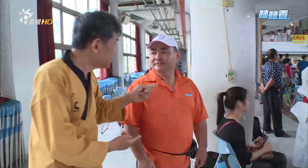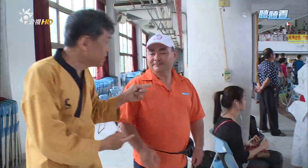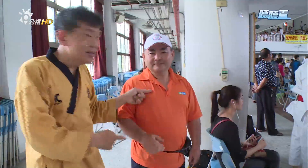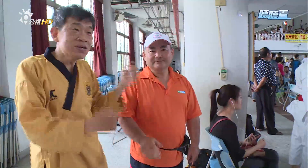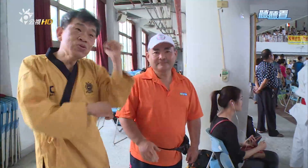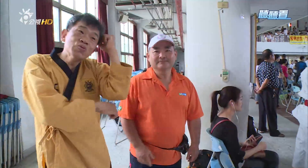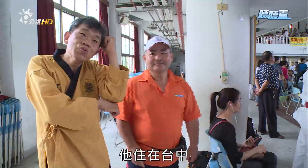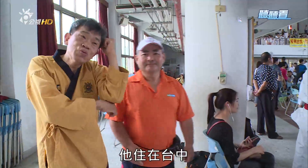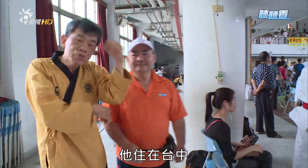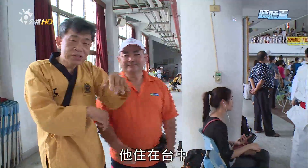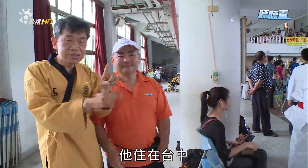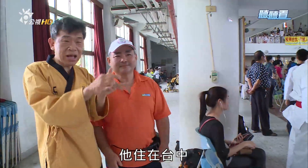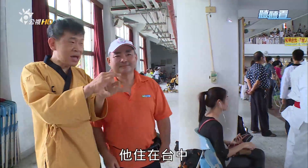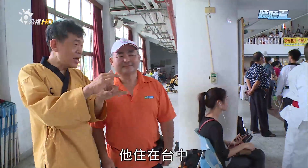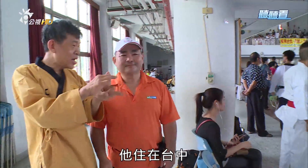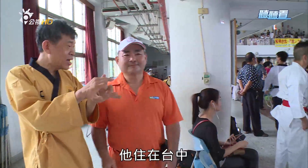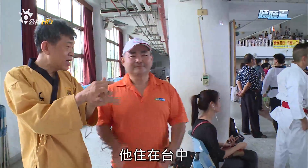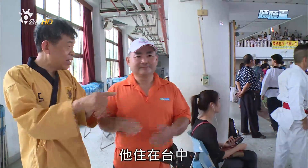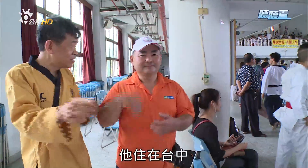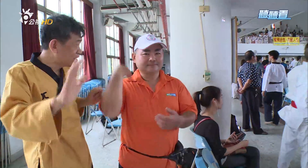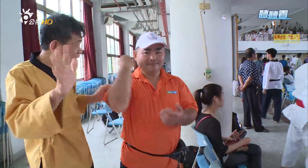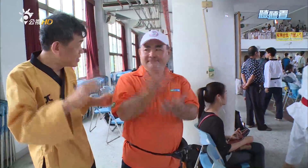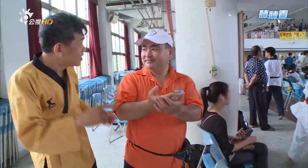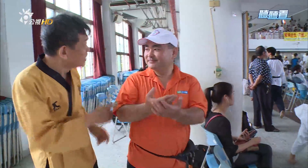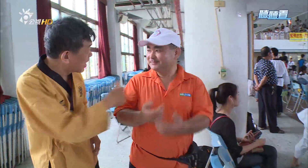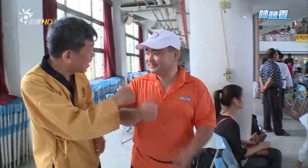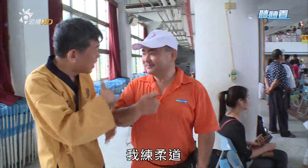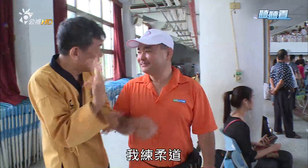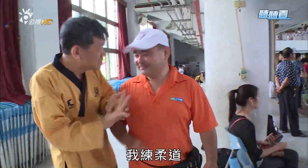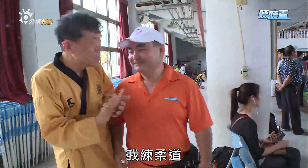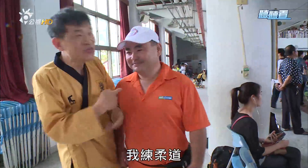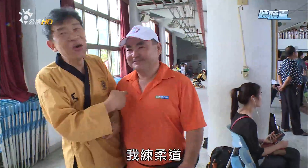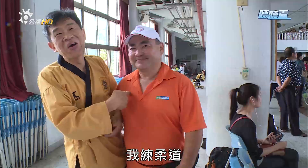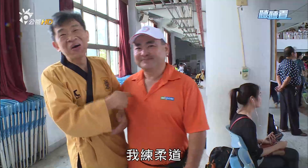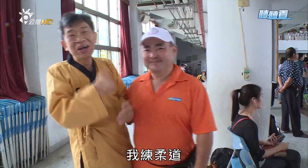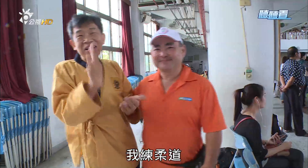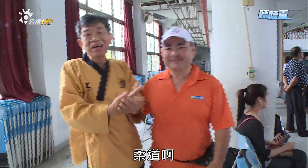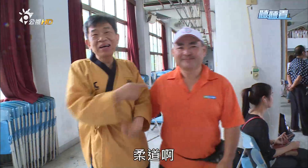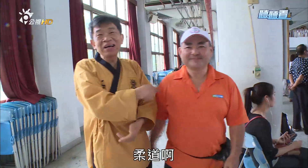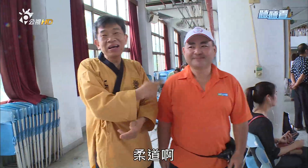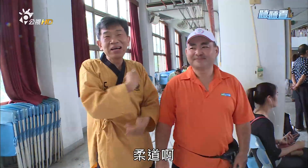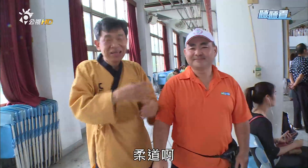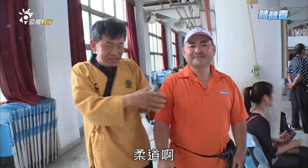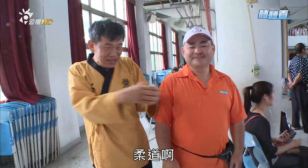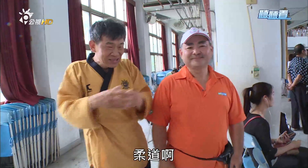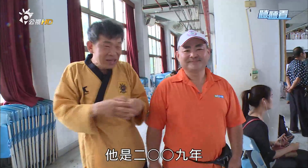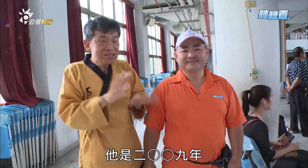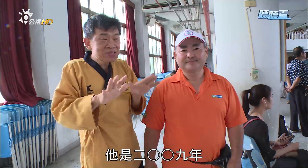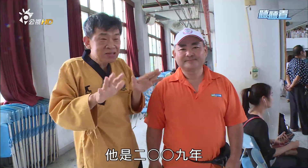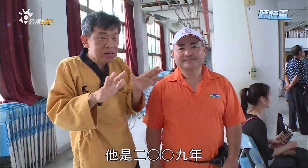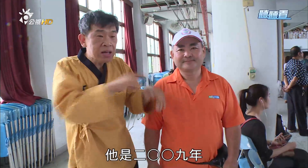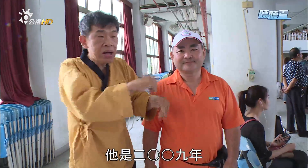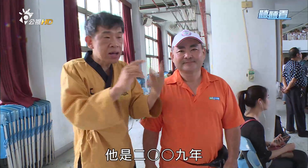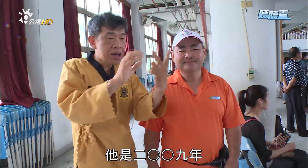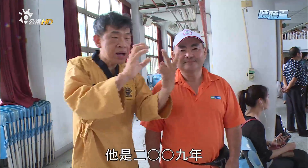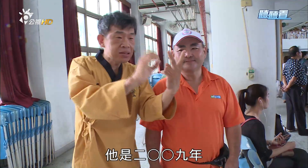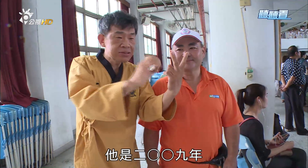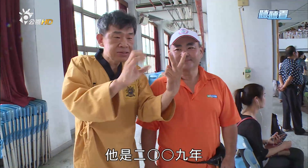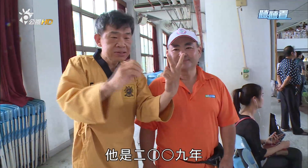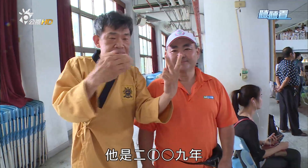哎，他住在台中，我练柔道，哎，柔道啊，哎，他呢是